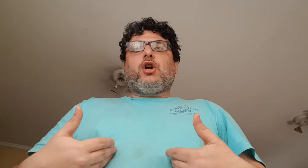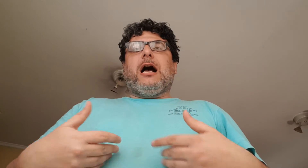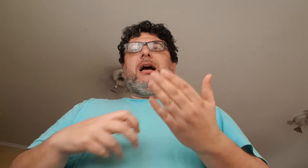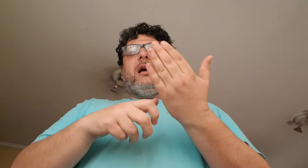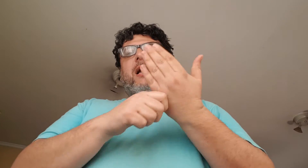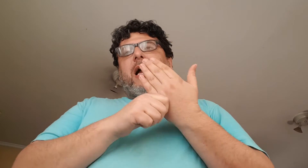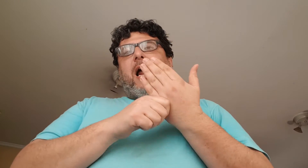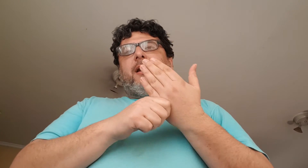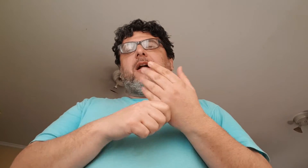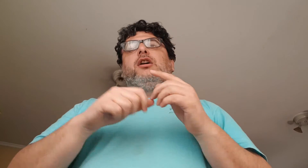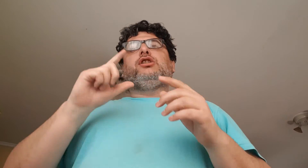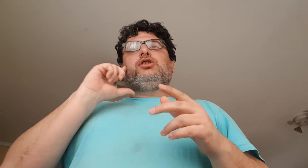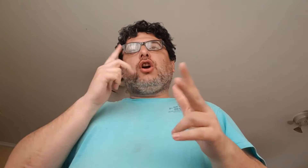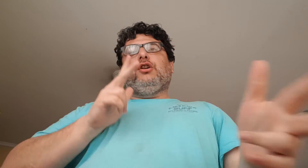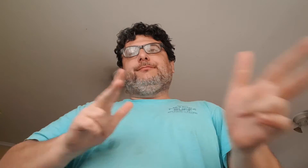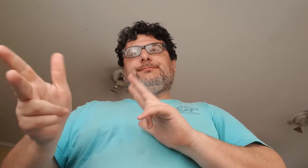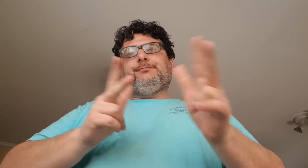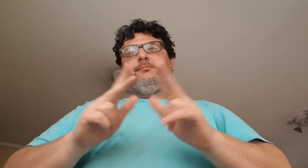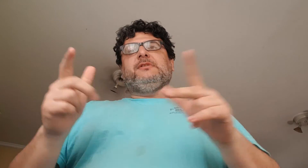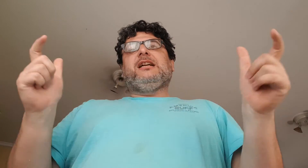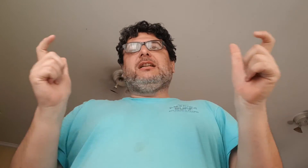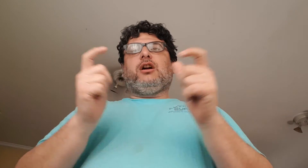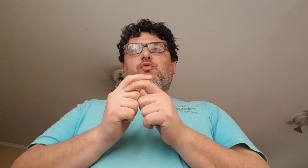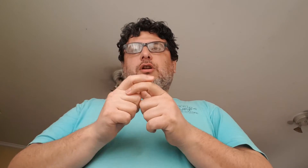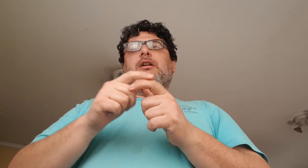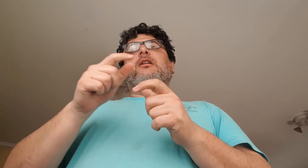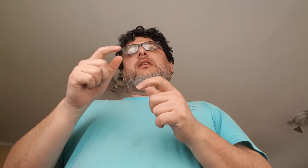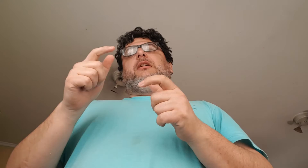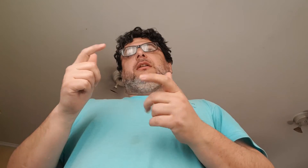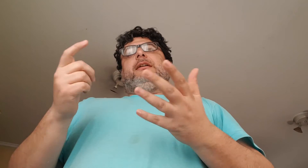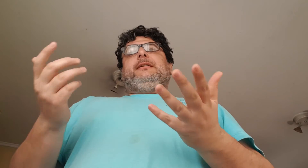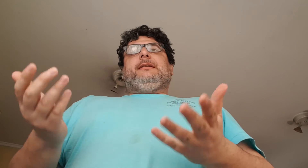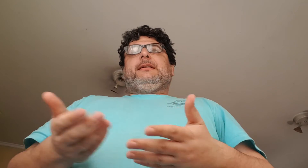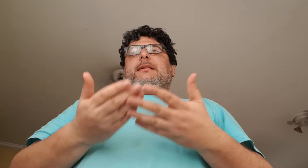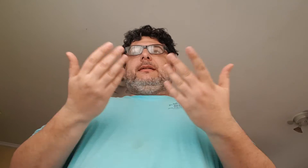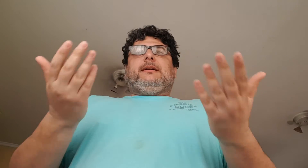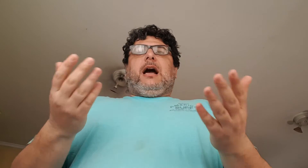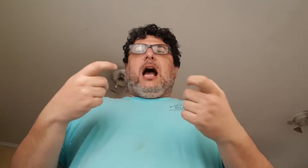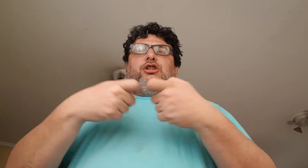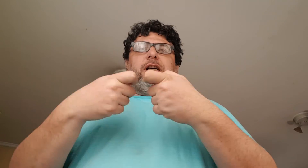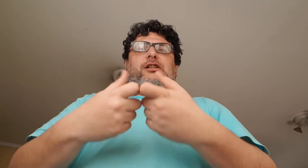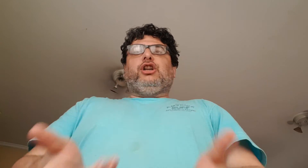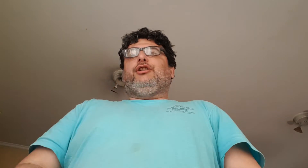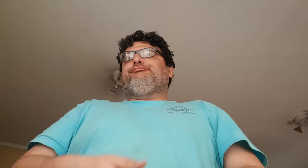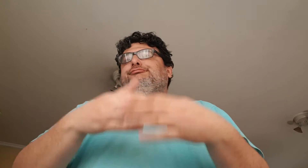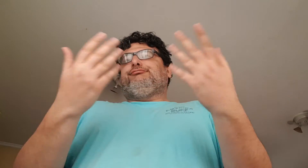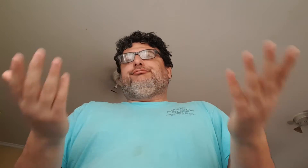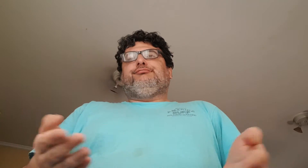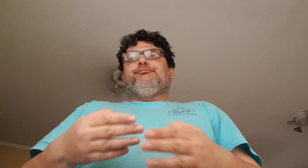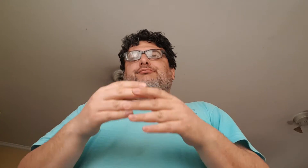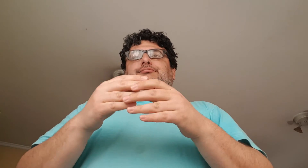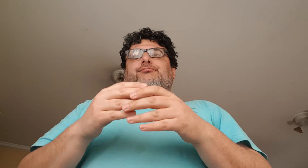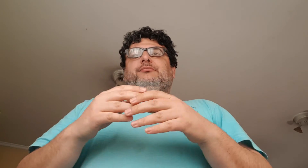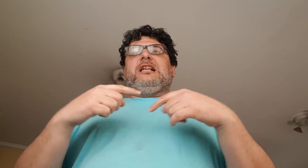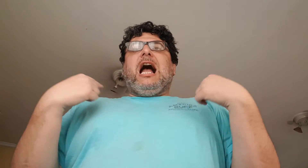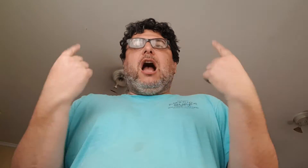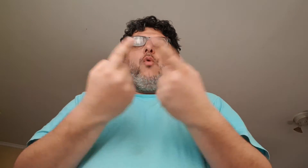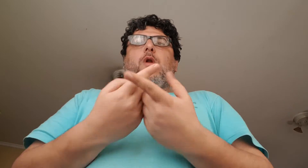la carne, todo. En la luz. A la noche. A la luna.